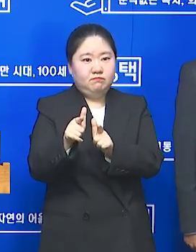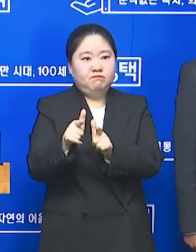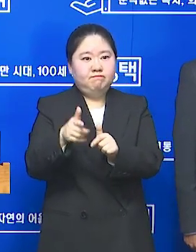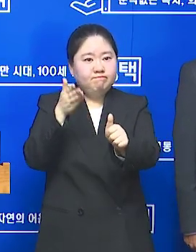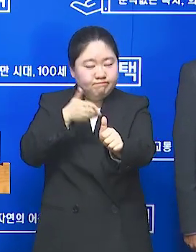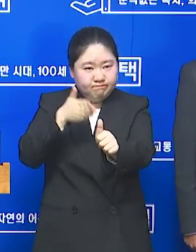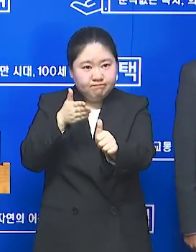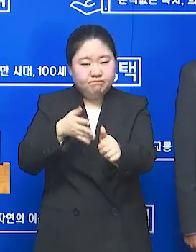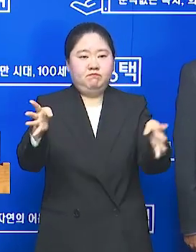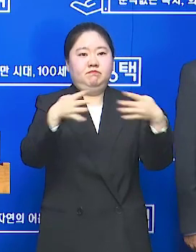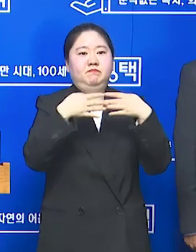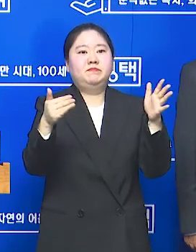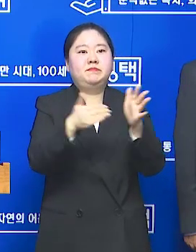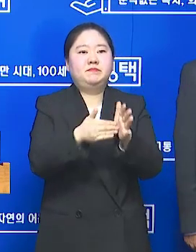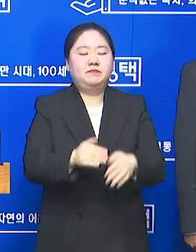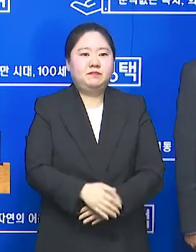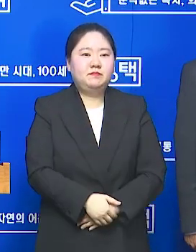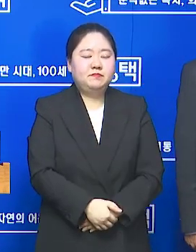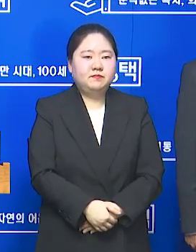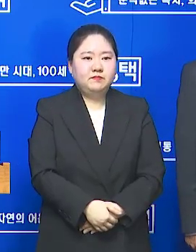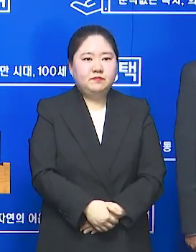완료하였다는 말씀을 드립니다.